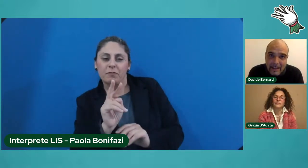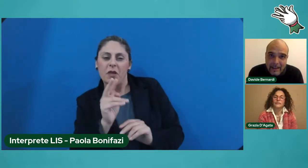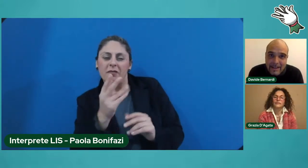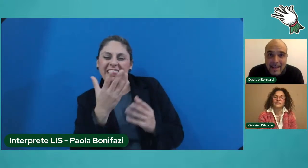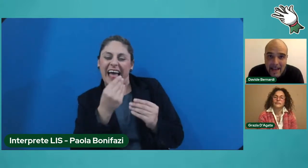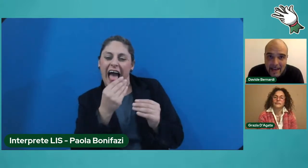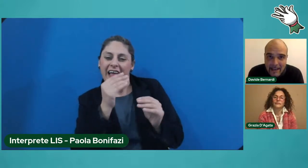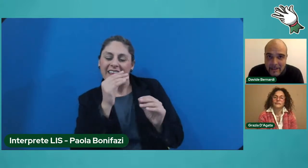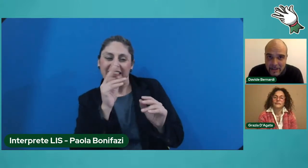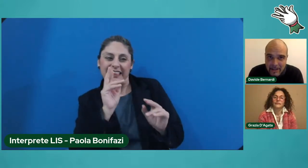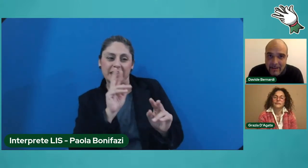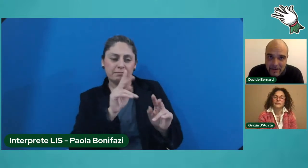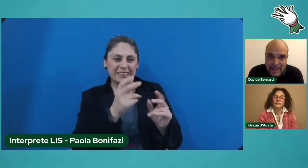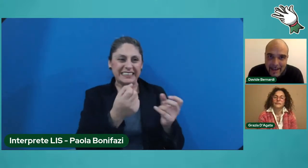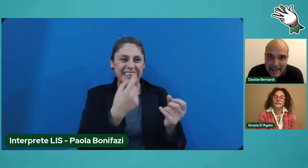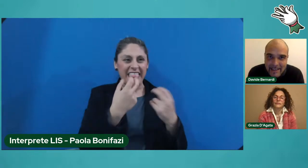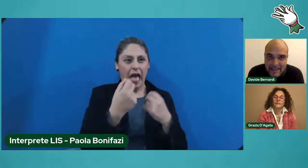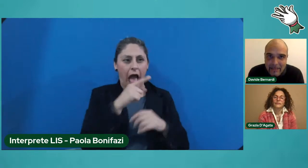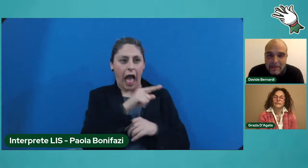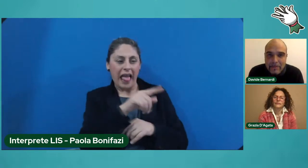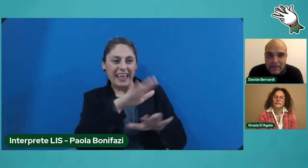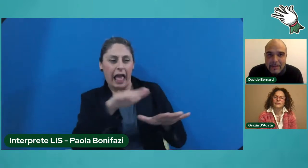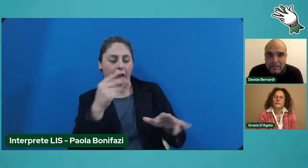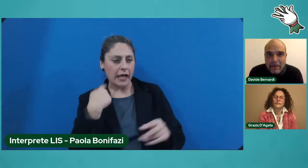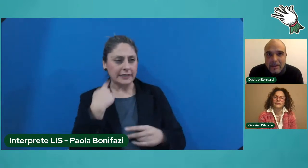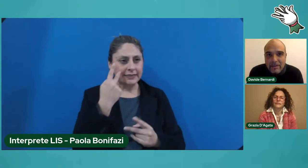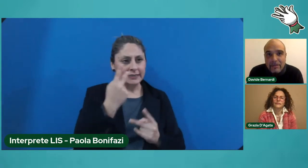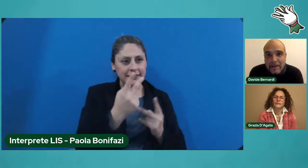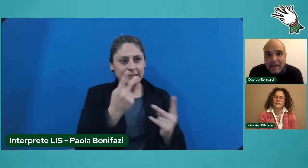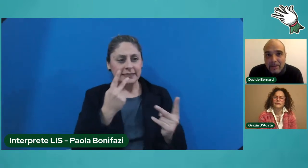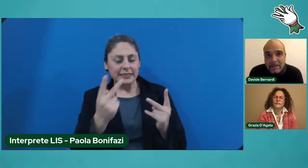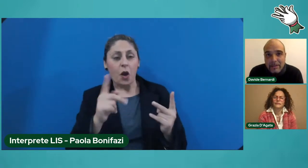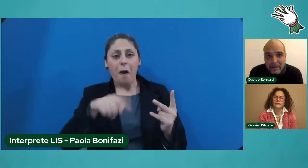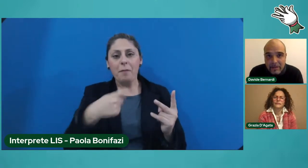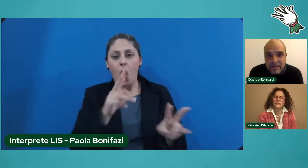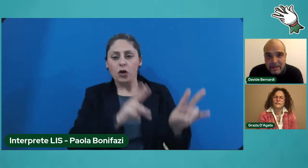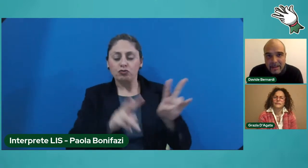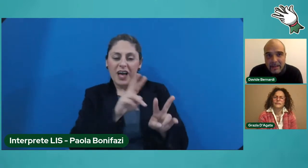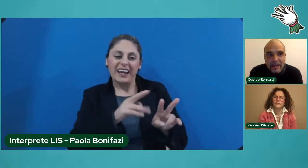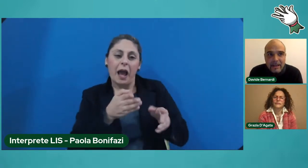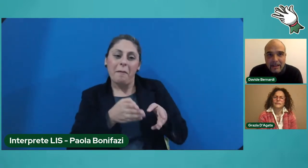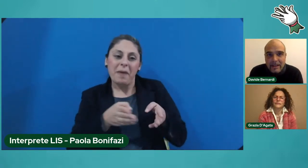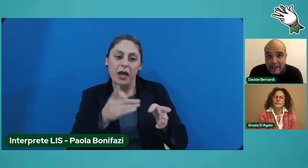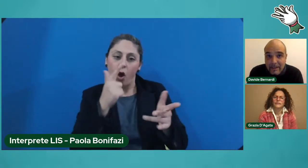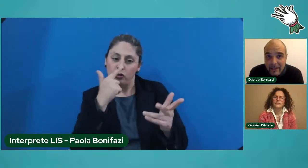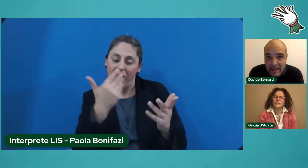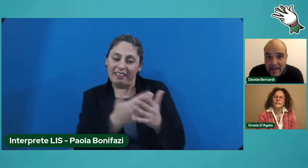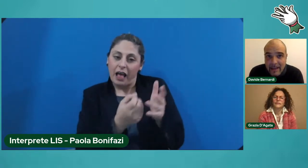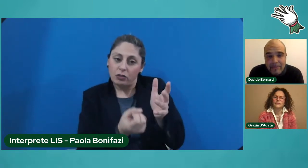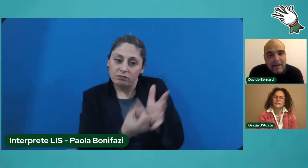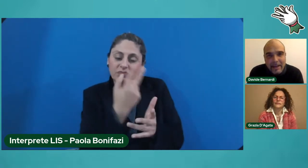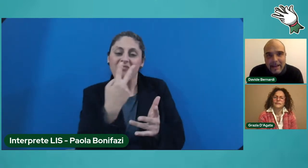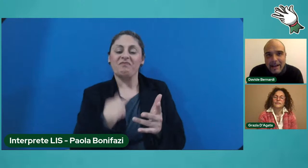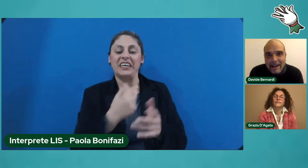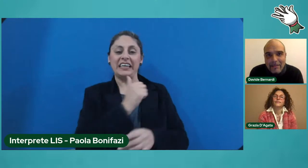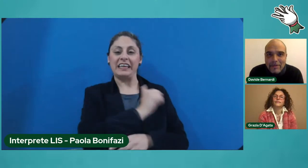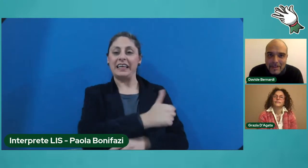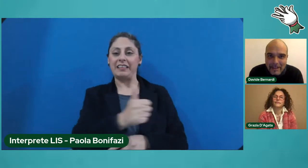tante segnali che ci arrivano dai ragazzi per poter poi sviluppare questi percorsi di vita in maniera positiva